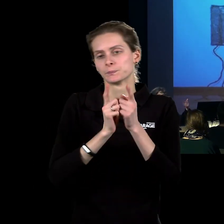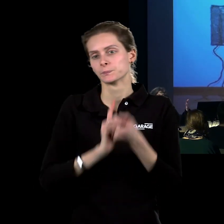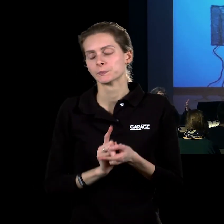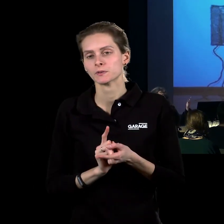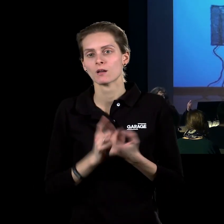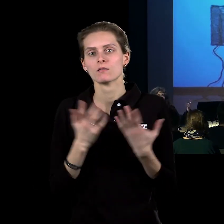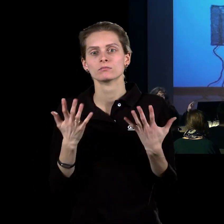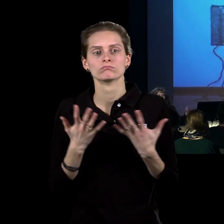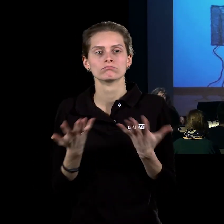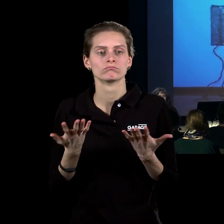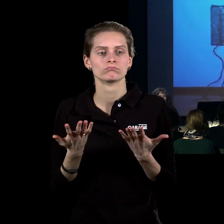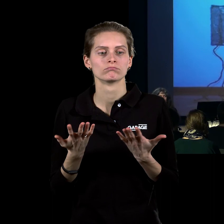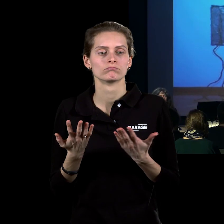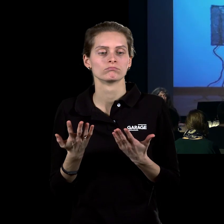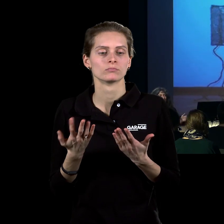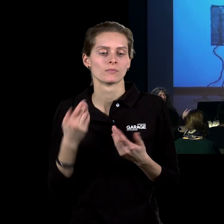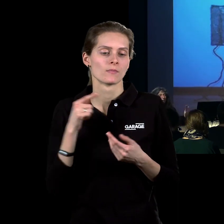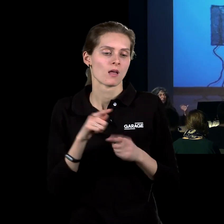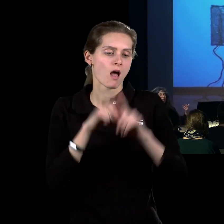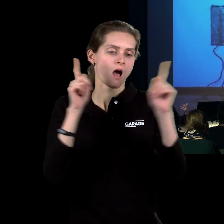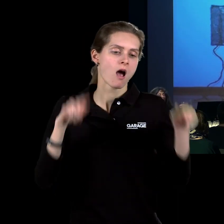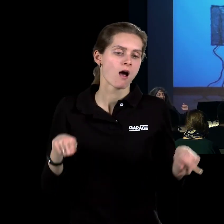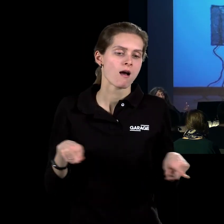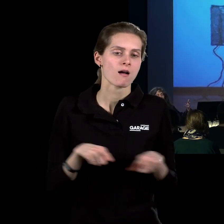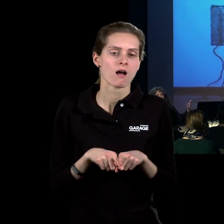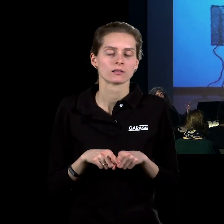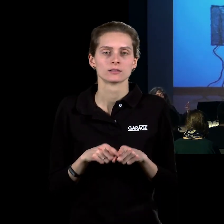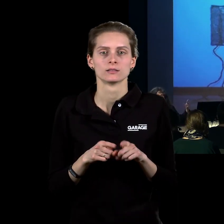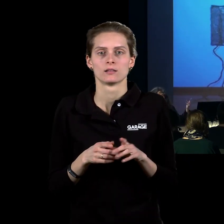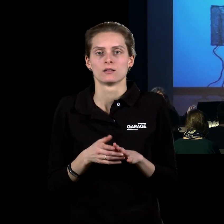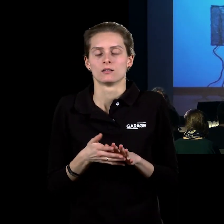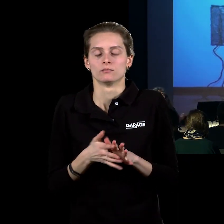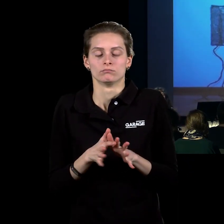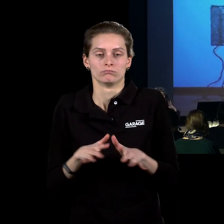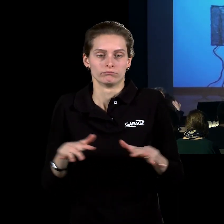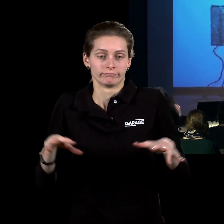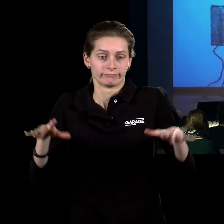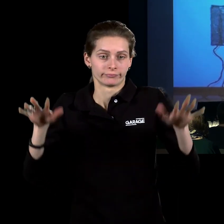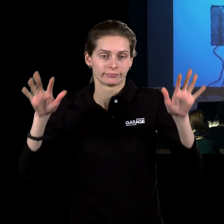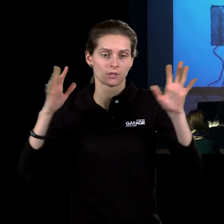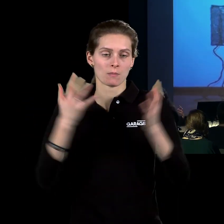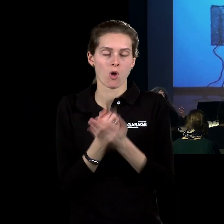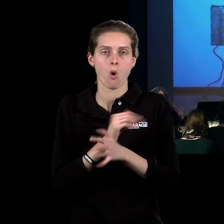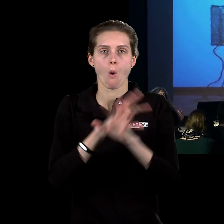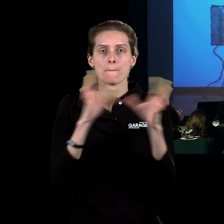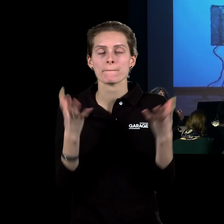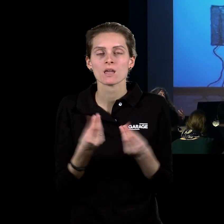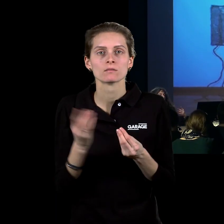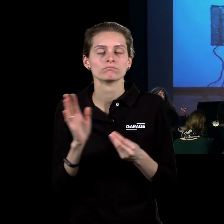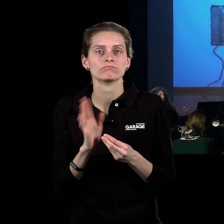какие-то... Чем становится картина? Картина обрастает, как бы она не только становится объектом, она обрастает